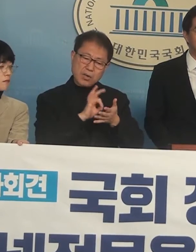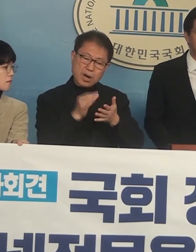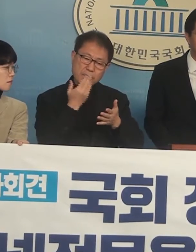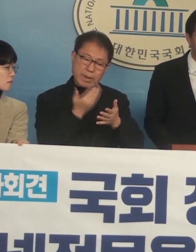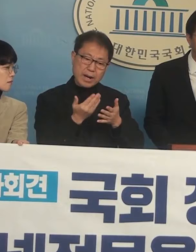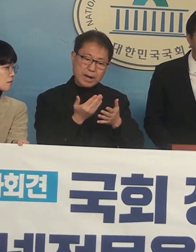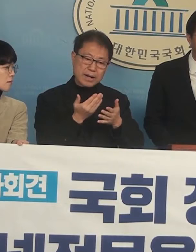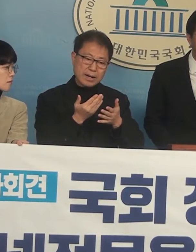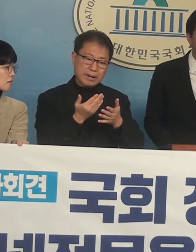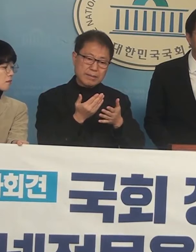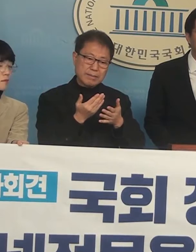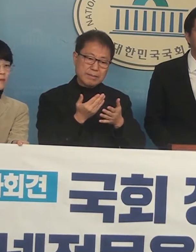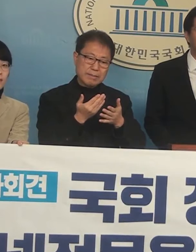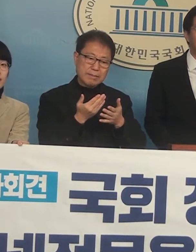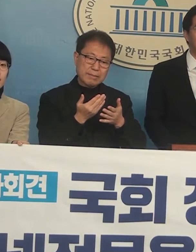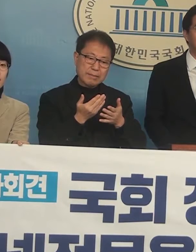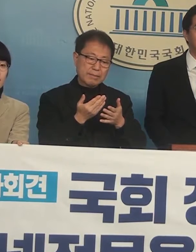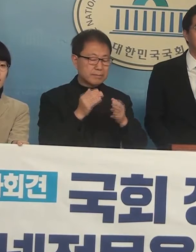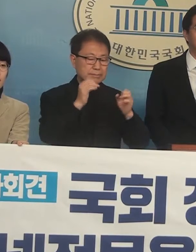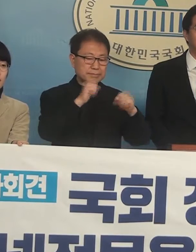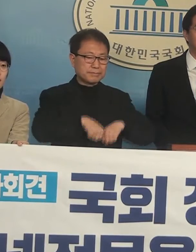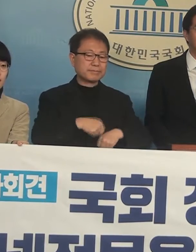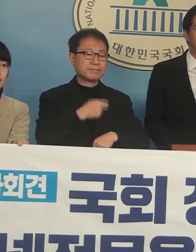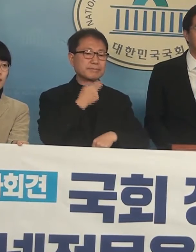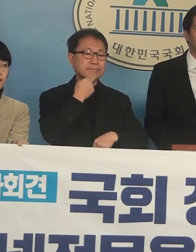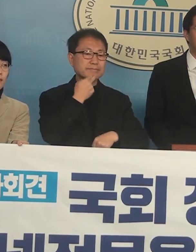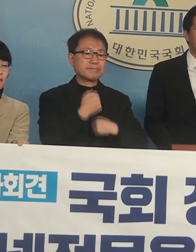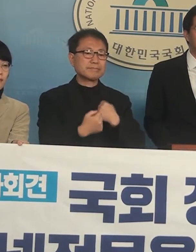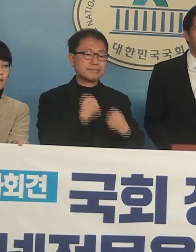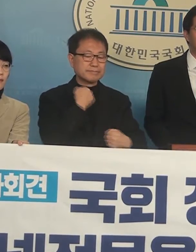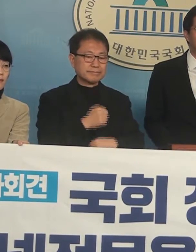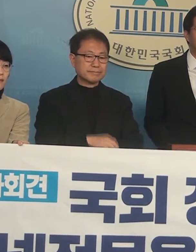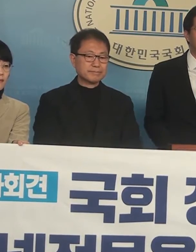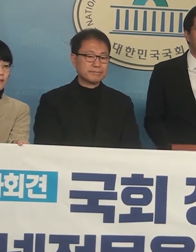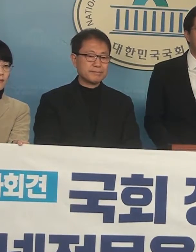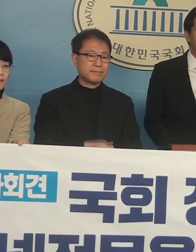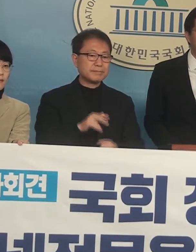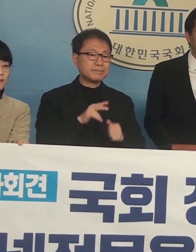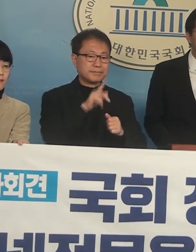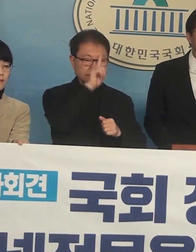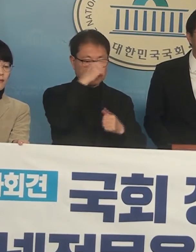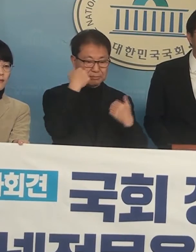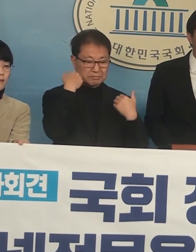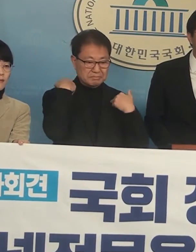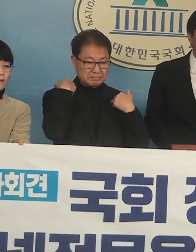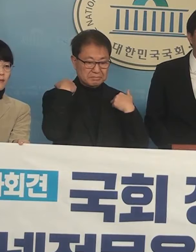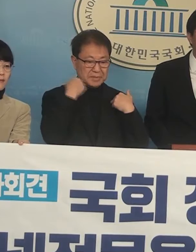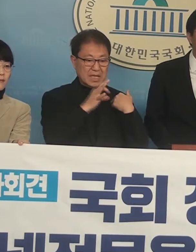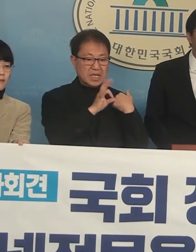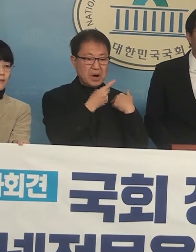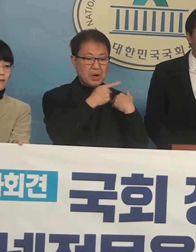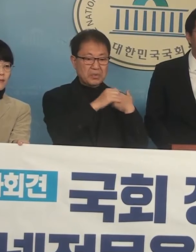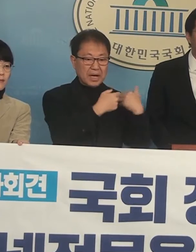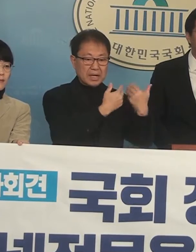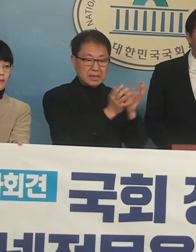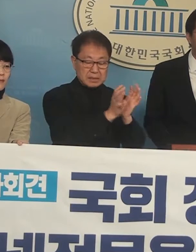3법의 활용 관해서 전혀 합의된 바가 없음에도 불구하고 정부와 여당은 이것이